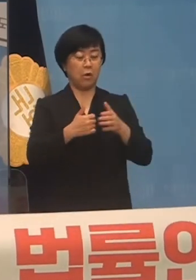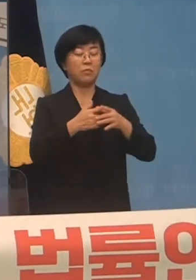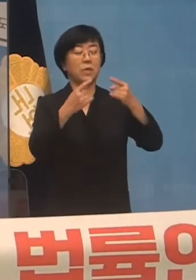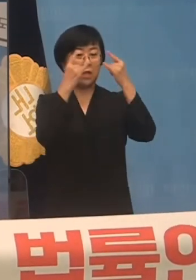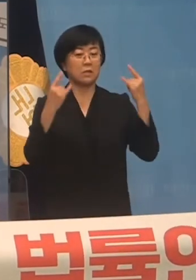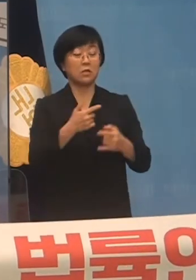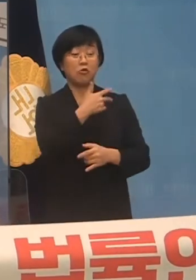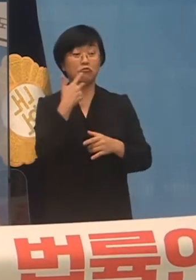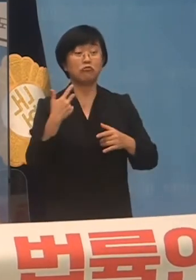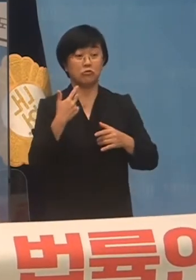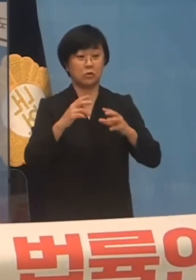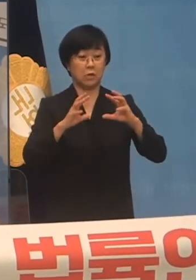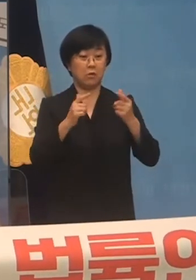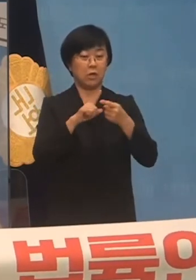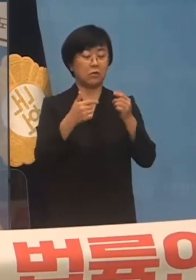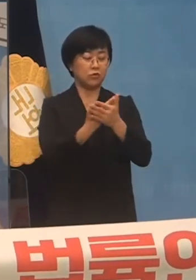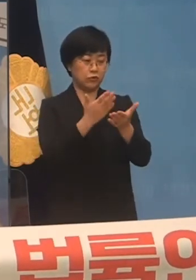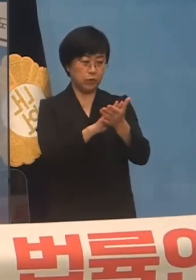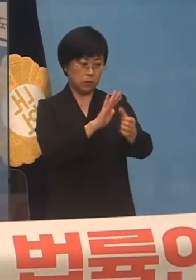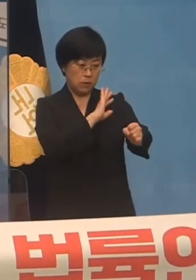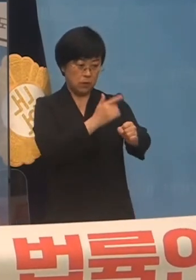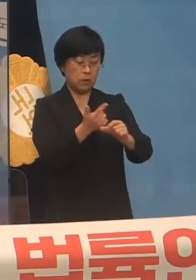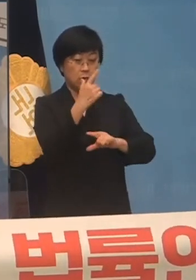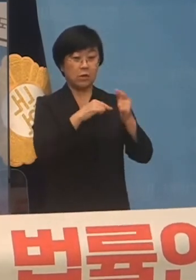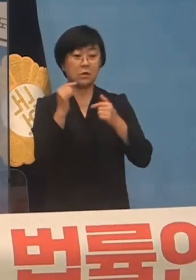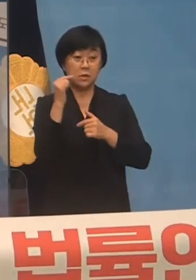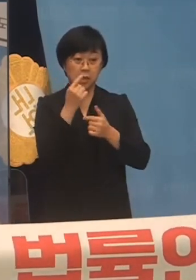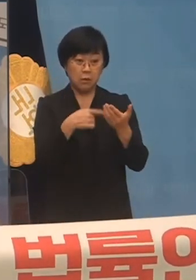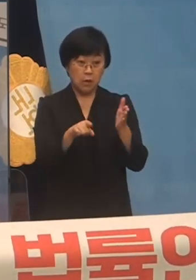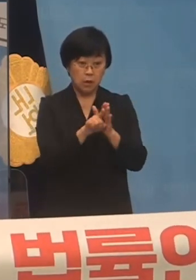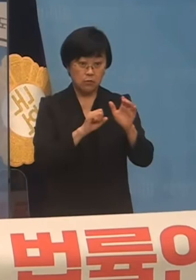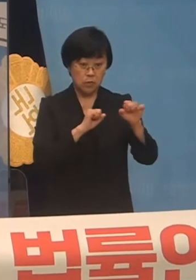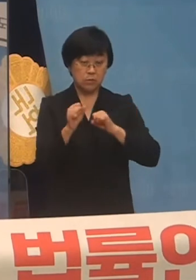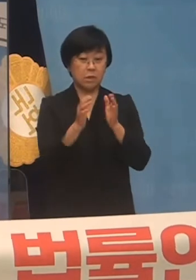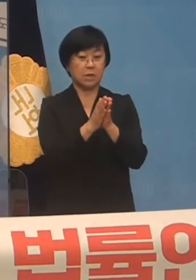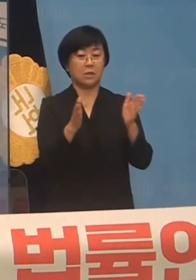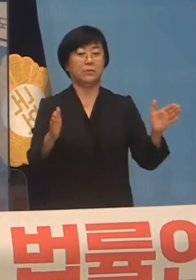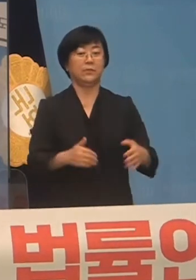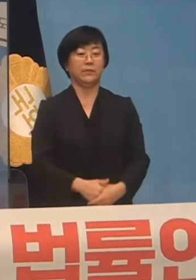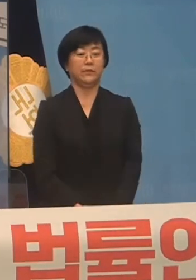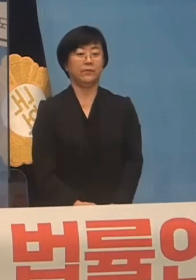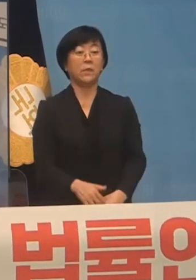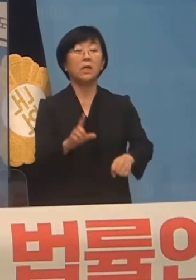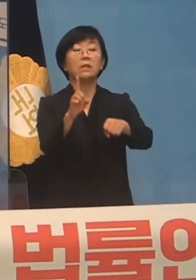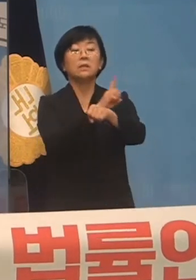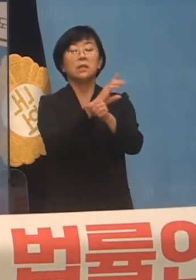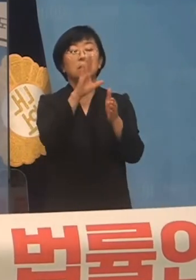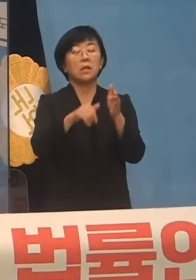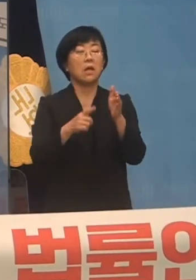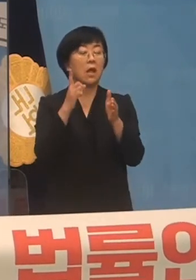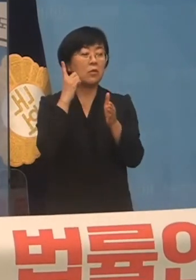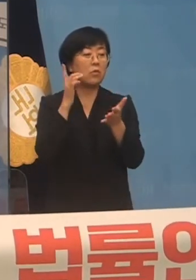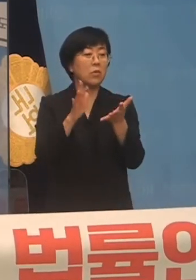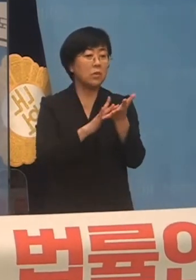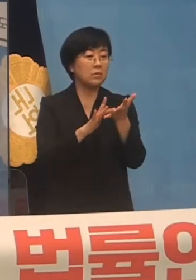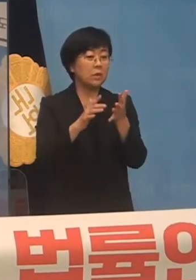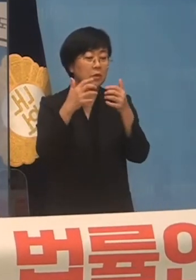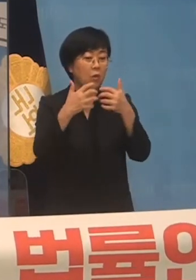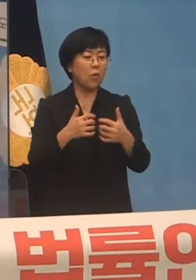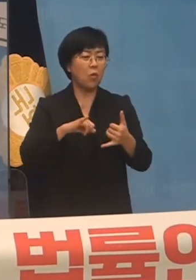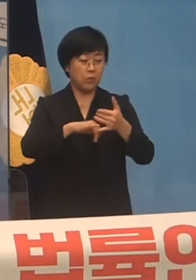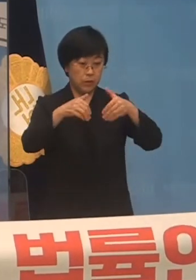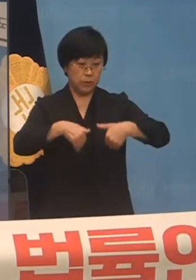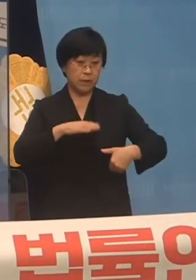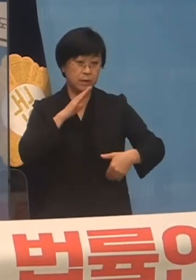프랑스, 영국의 경우에도 수리권을 강화하려는 움직임이 있습니다. 디지털 시대 휴대폰은 소비자에게 필수적 성격을